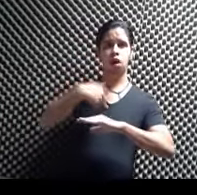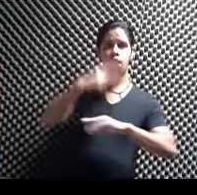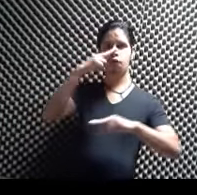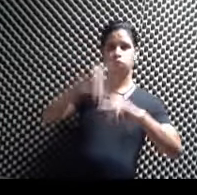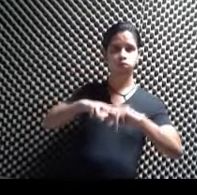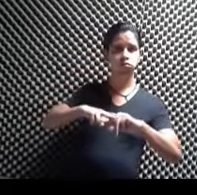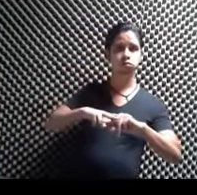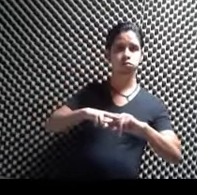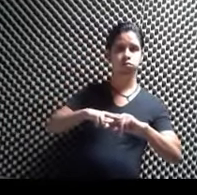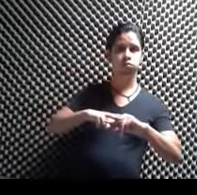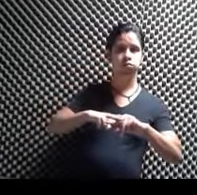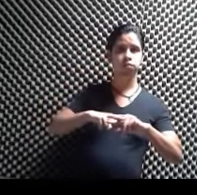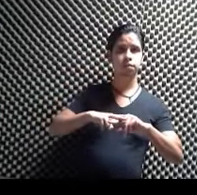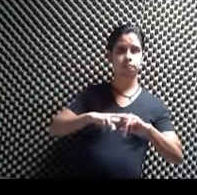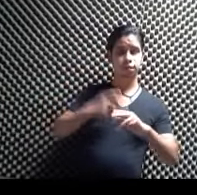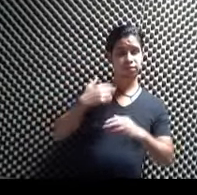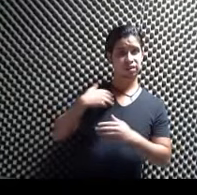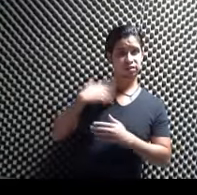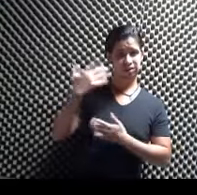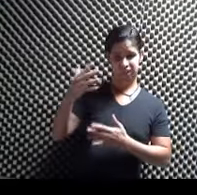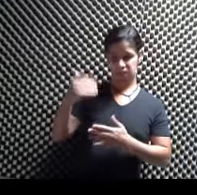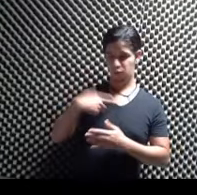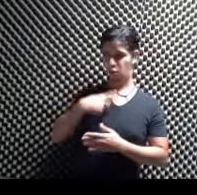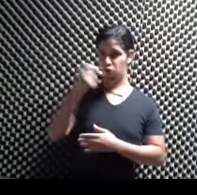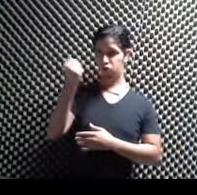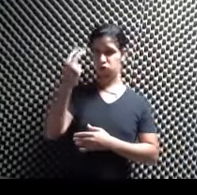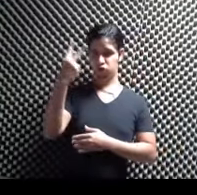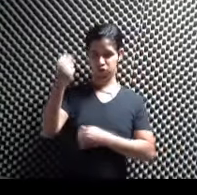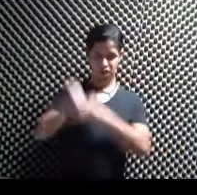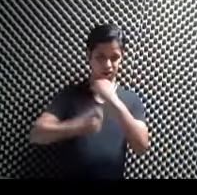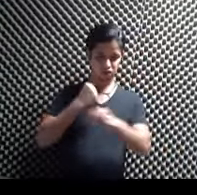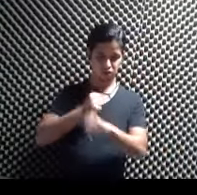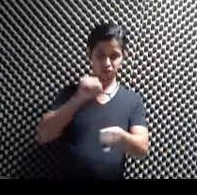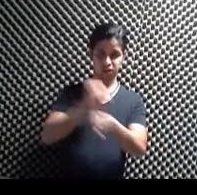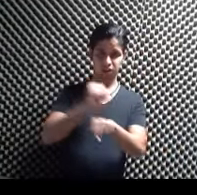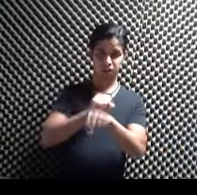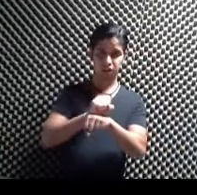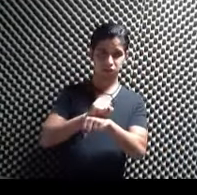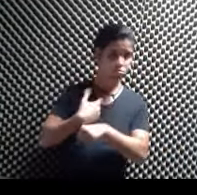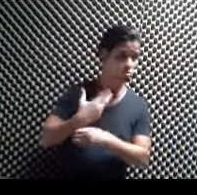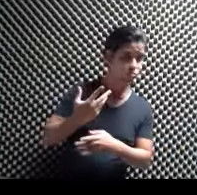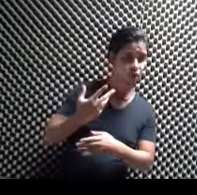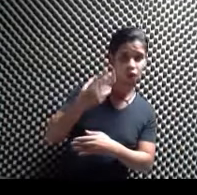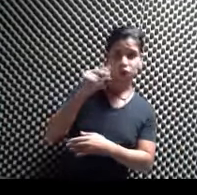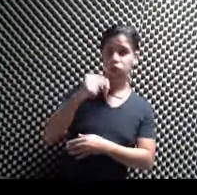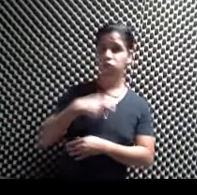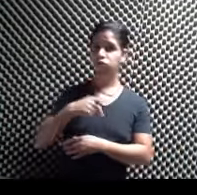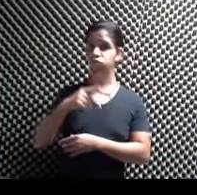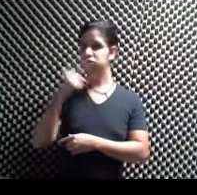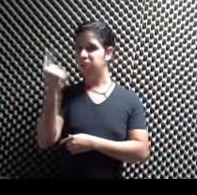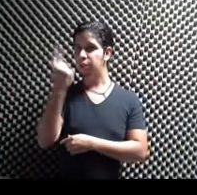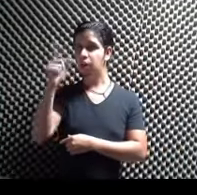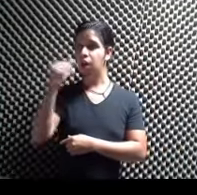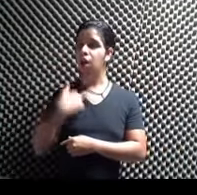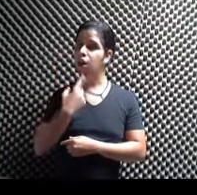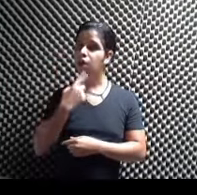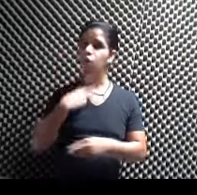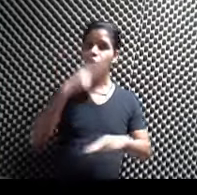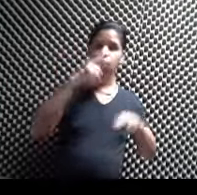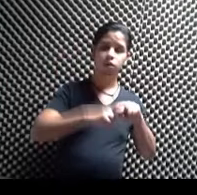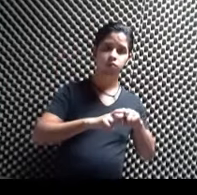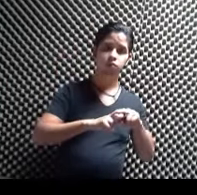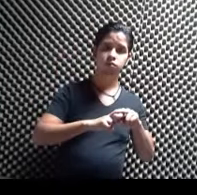domino, que ya son como 12 años trabajando en que eso. Que no necesariamente tiene que ser comedia. Que no necesariamente, no. O sea, mis stand-ups casi siempre